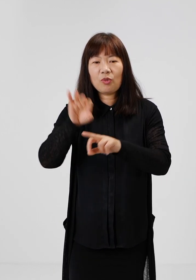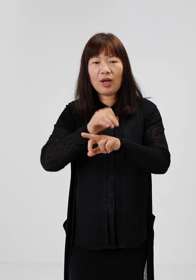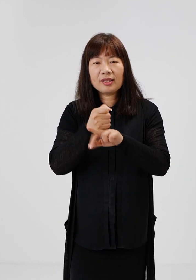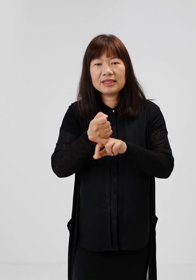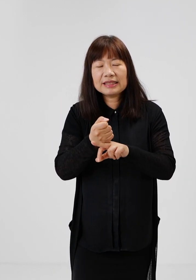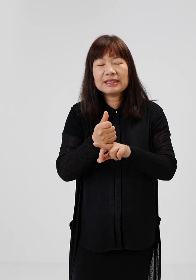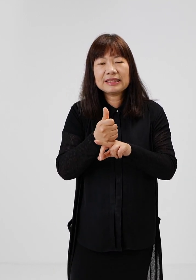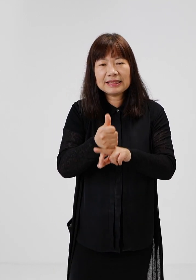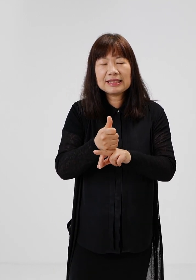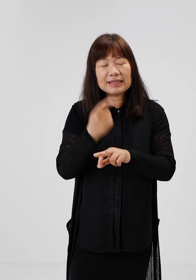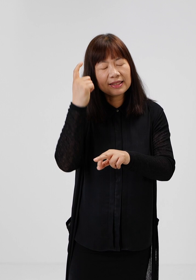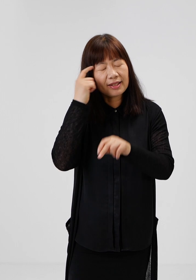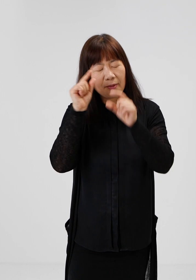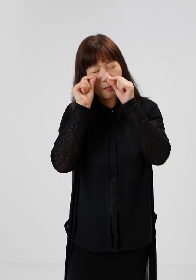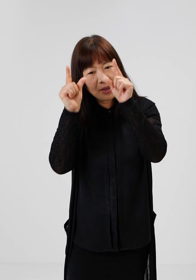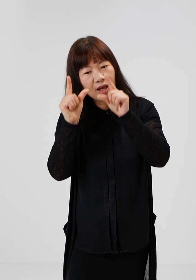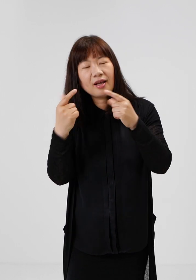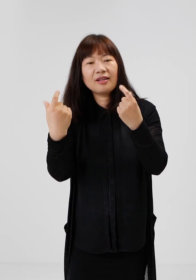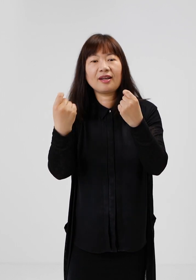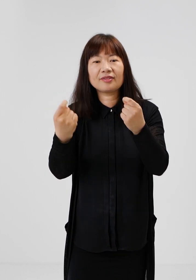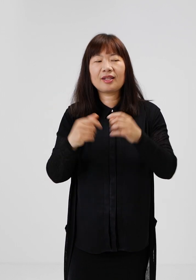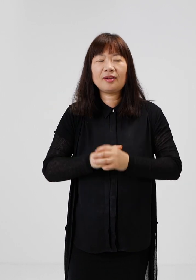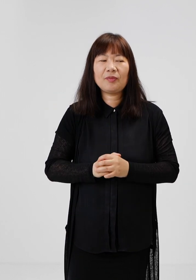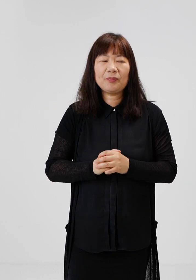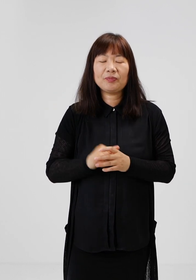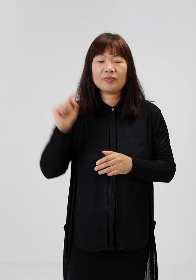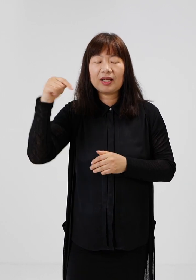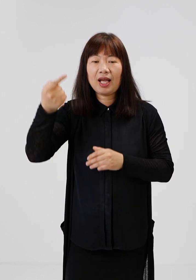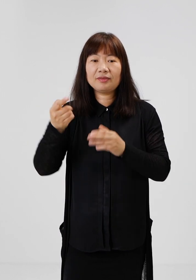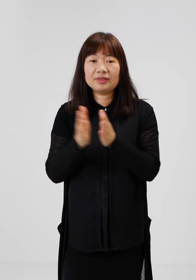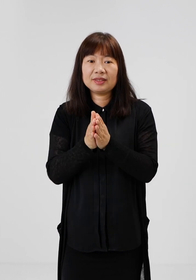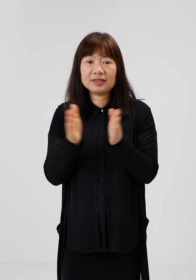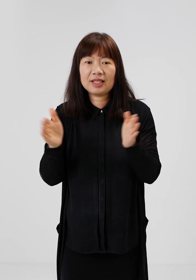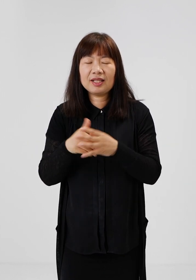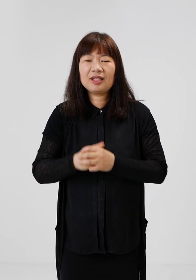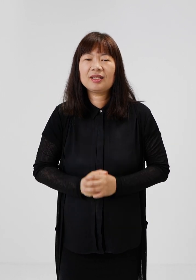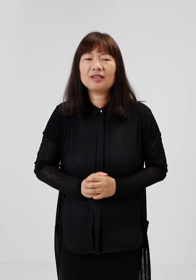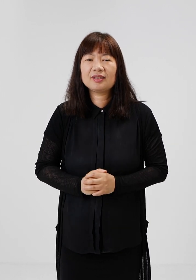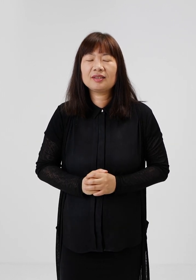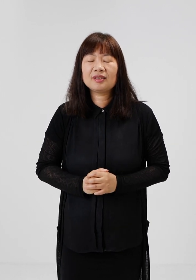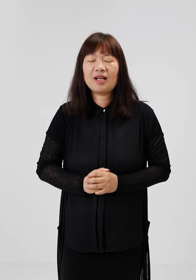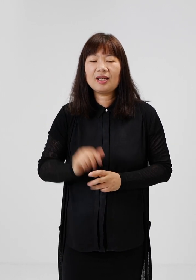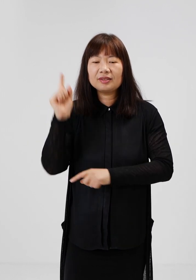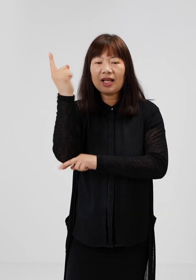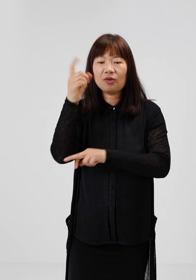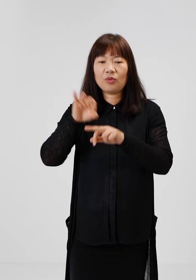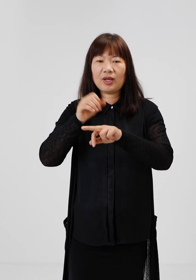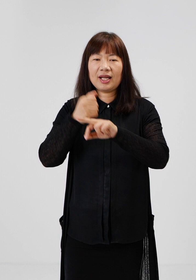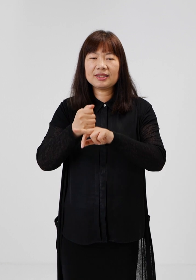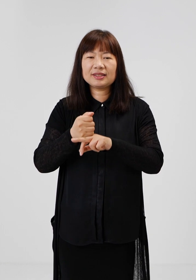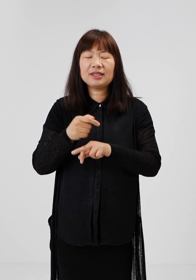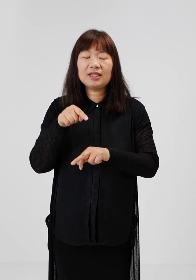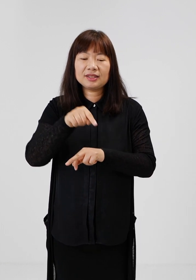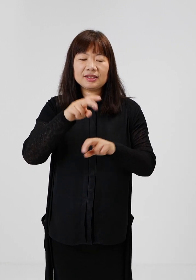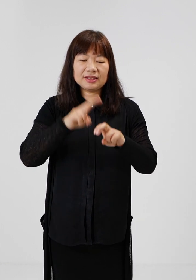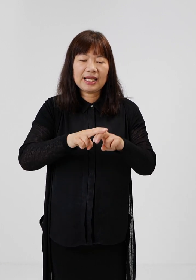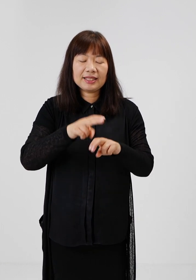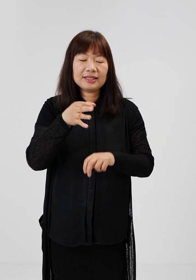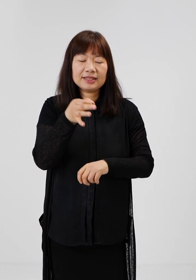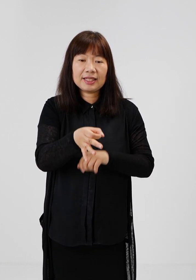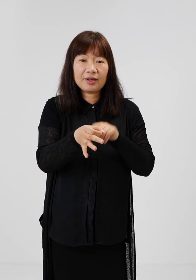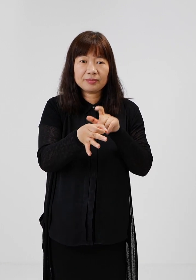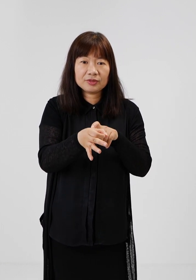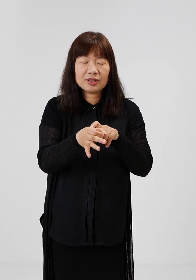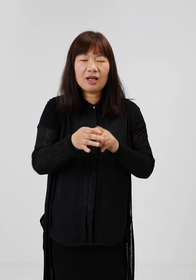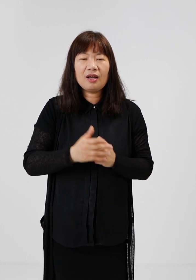돌아온 것 같아요. 다음 절 다 같이 시작. 그리하여 다윗은 그 턱값으로 금